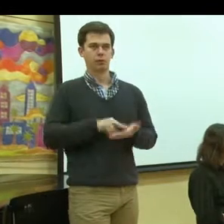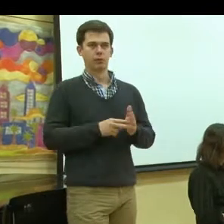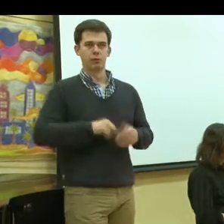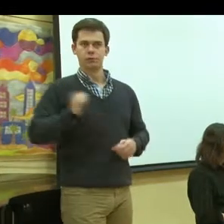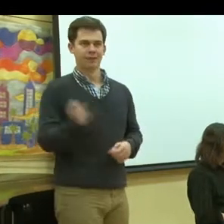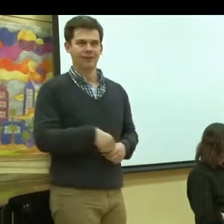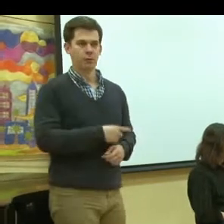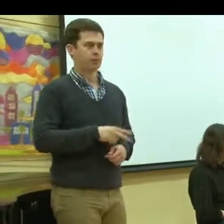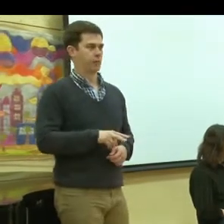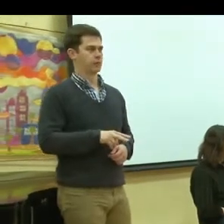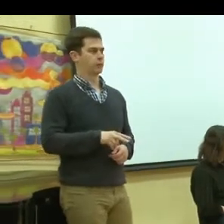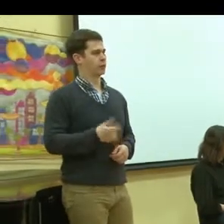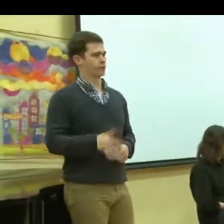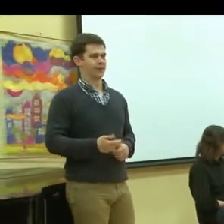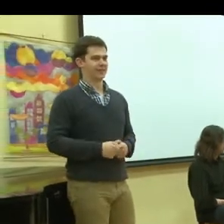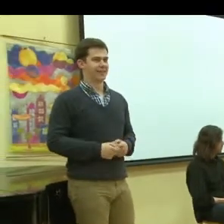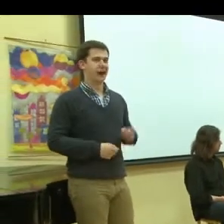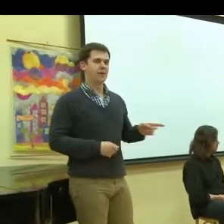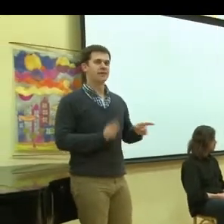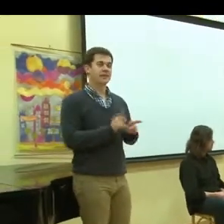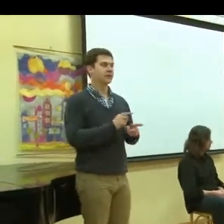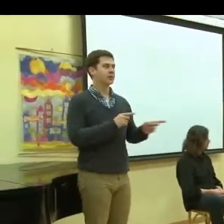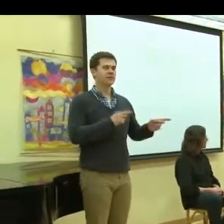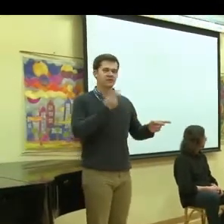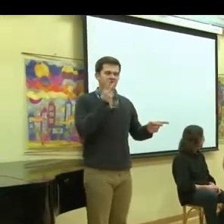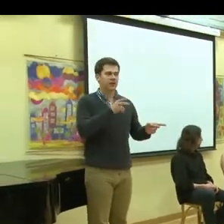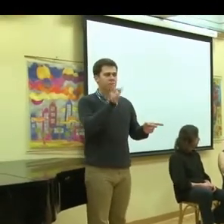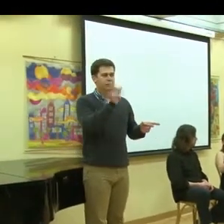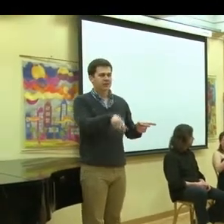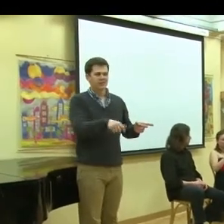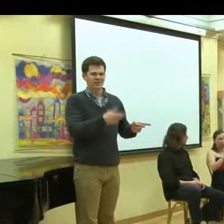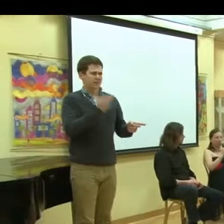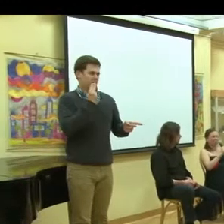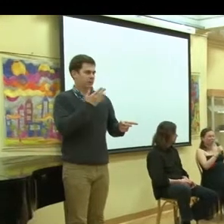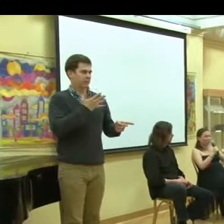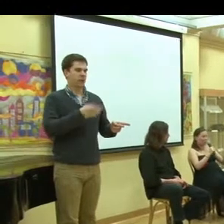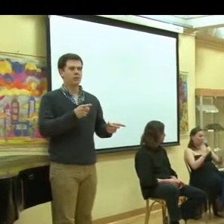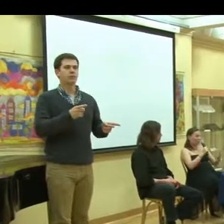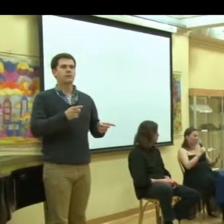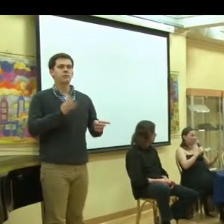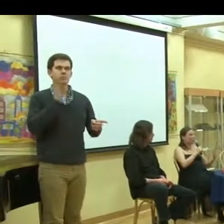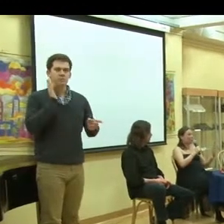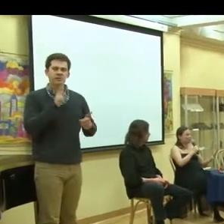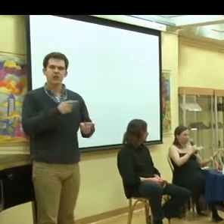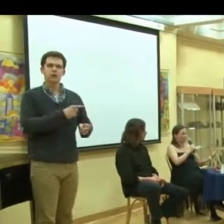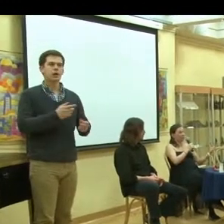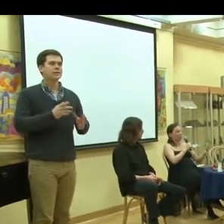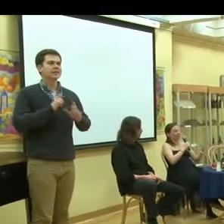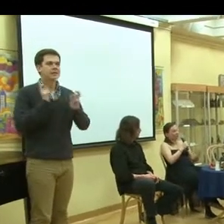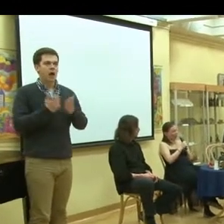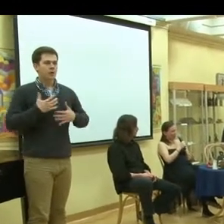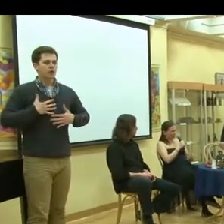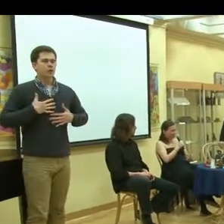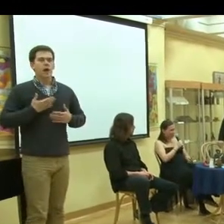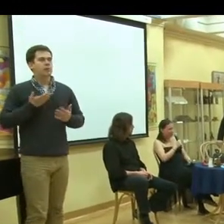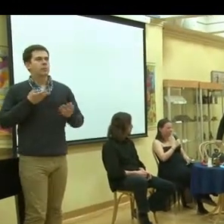que... I to, co Krystian mówi, że też wspaniale się oddaje w tym tańcu. Oddaje w sensie partnerowi, bo w tangu jest tak, że właśnie mężczyzna